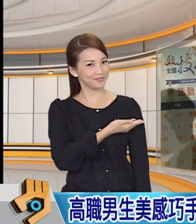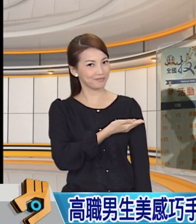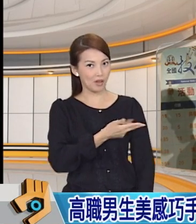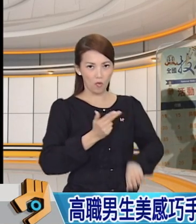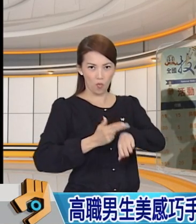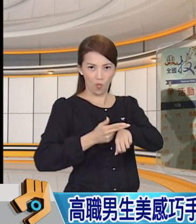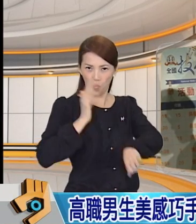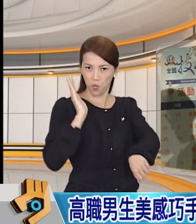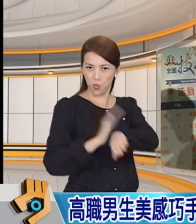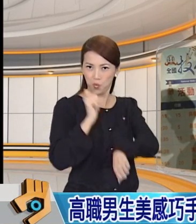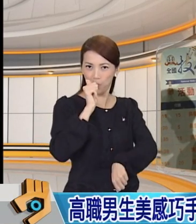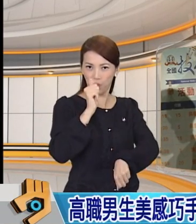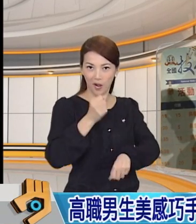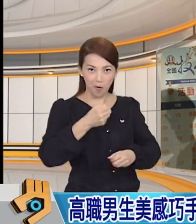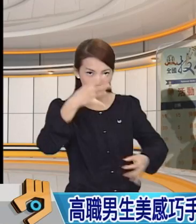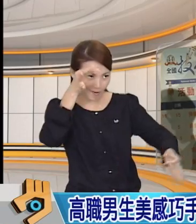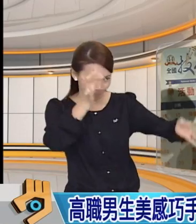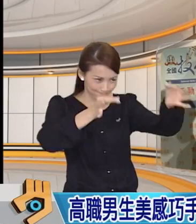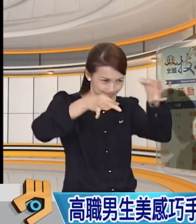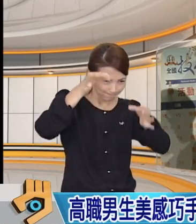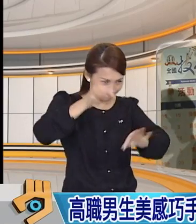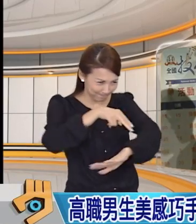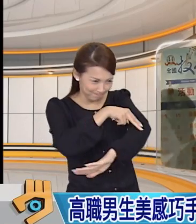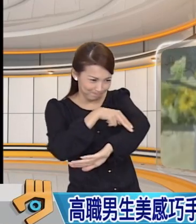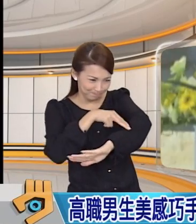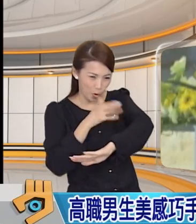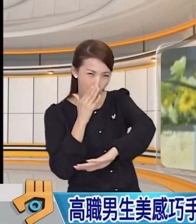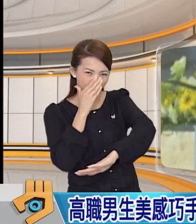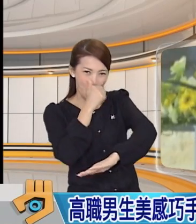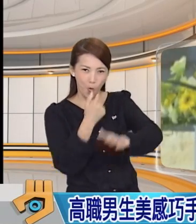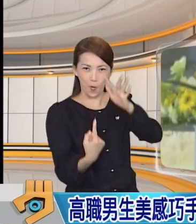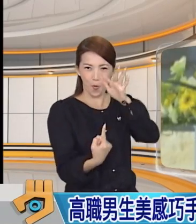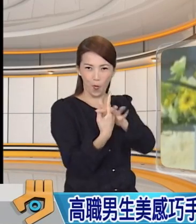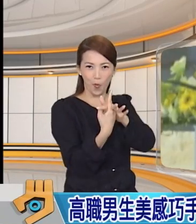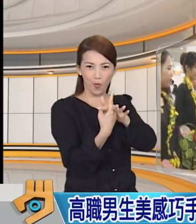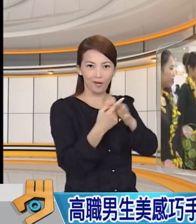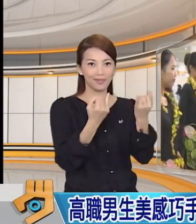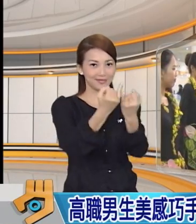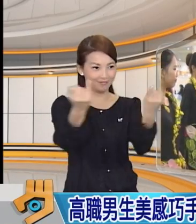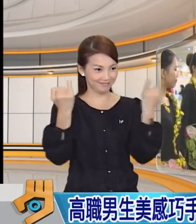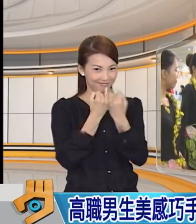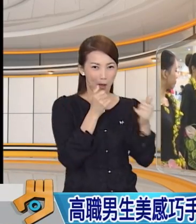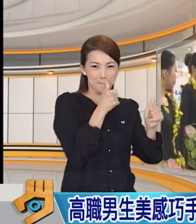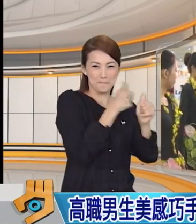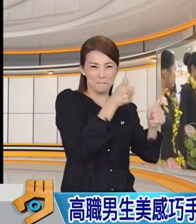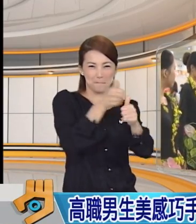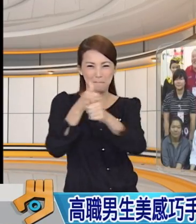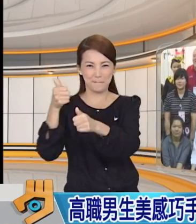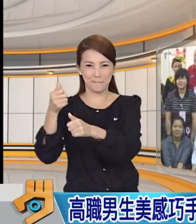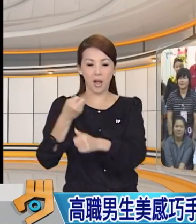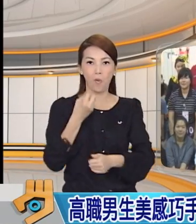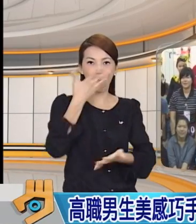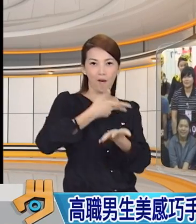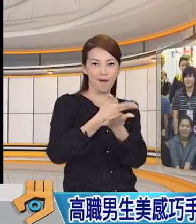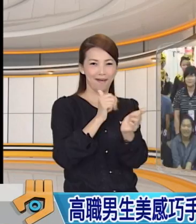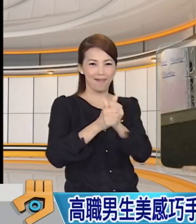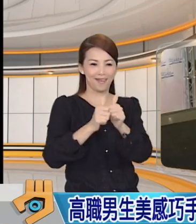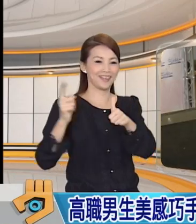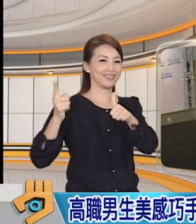靠着一双巧手和过人的设计美感，打败了众多的女性选手，夺下花